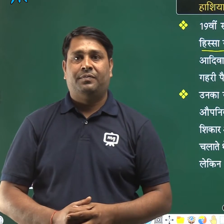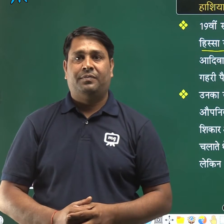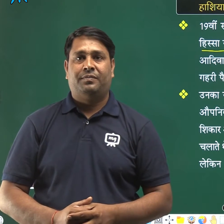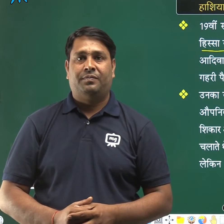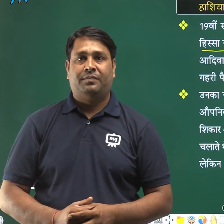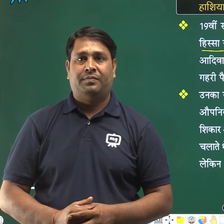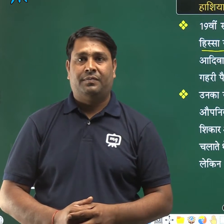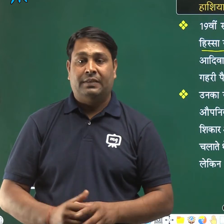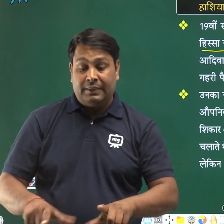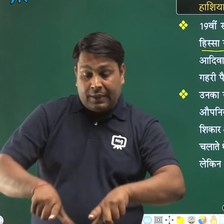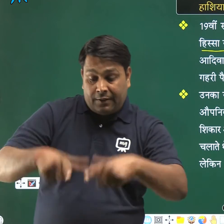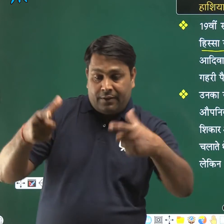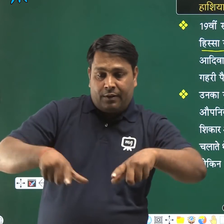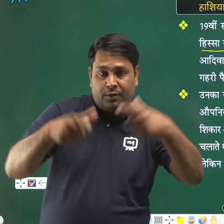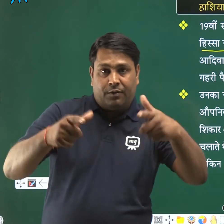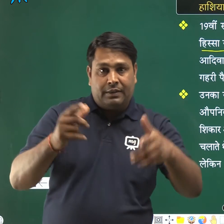जंगलों से ढका हुआ था